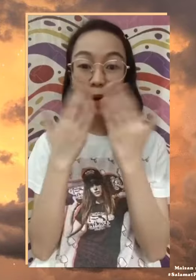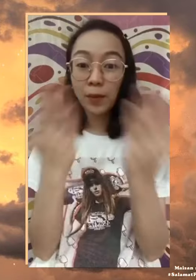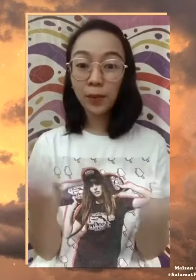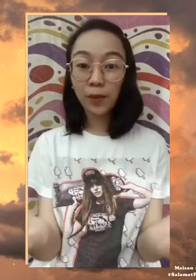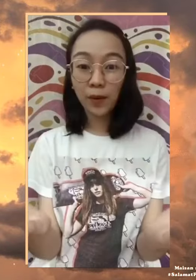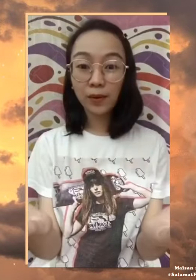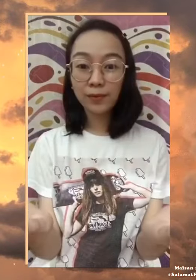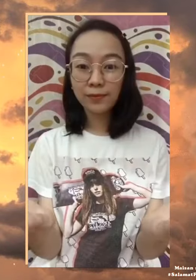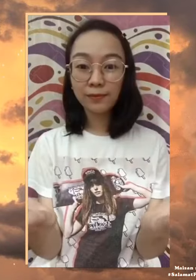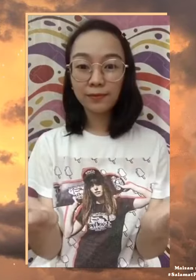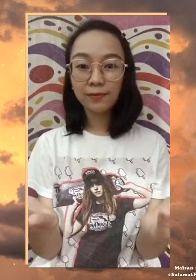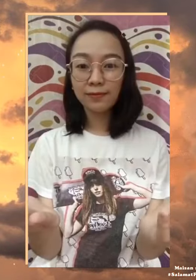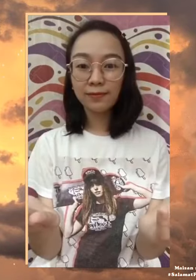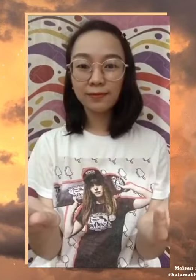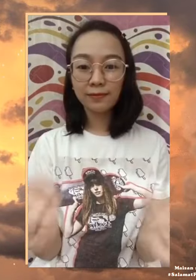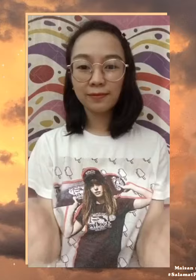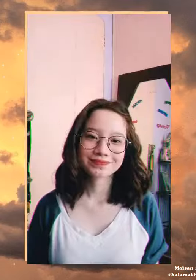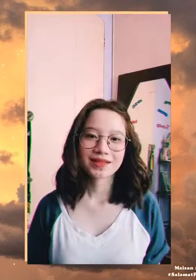Salamat po.